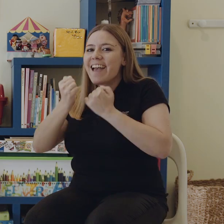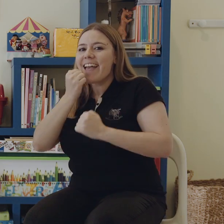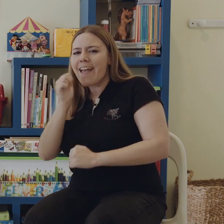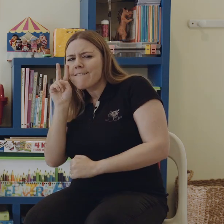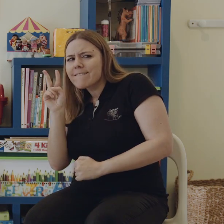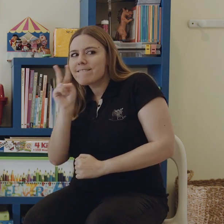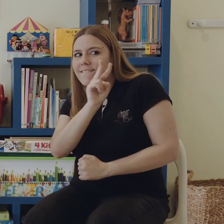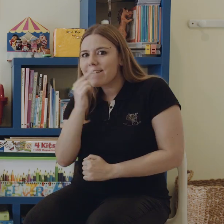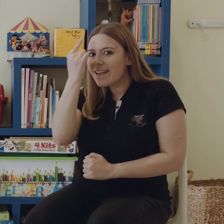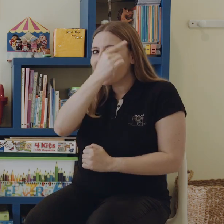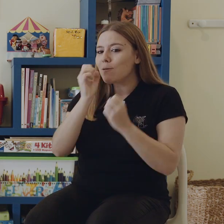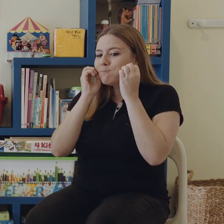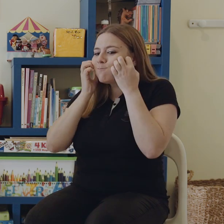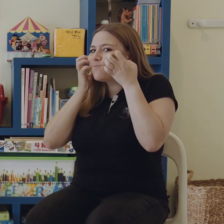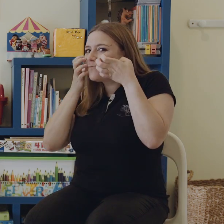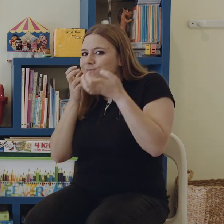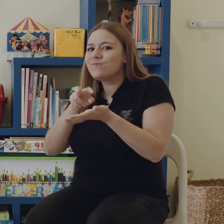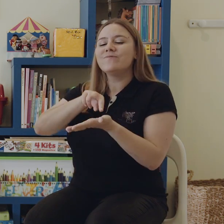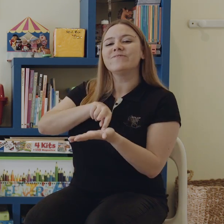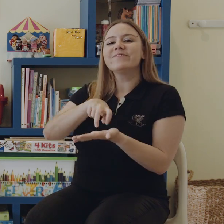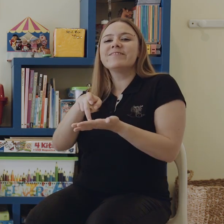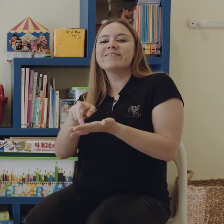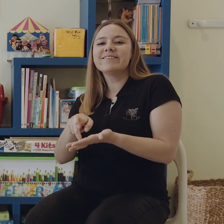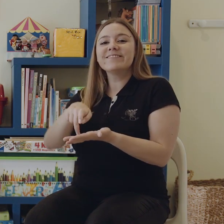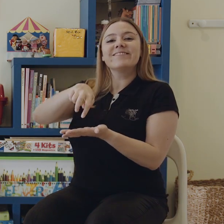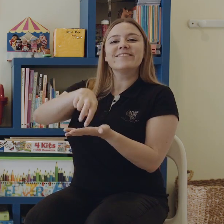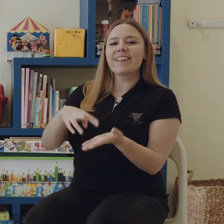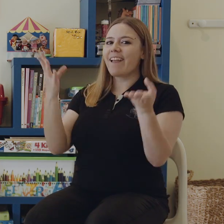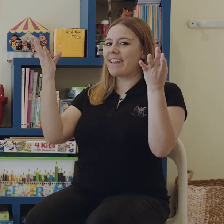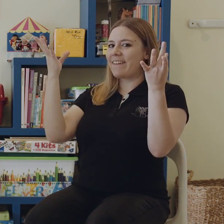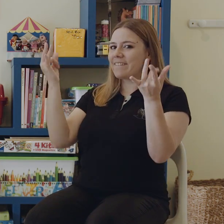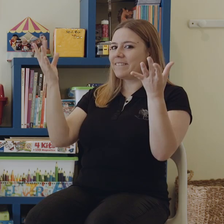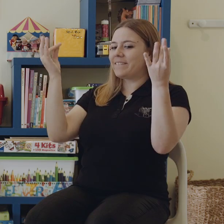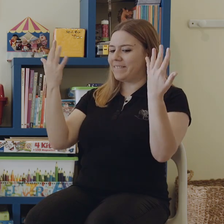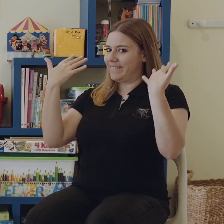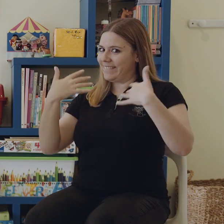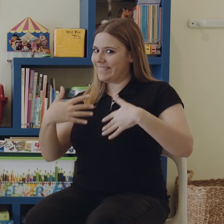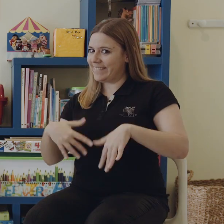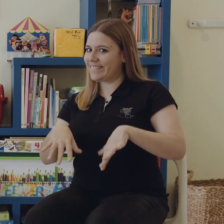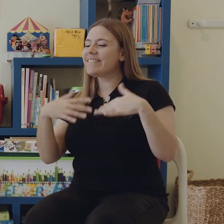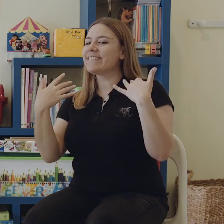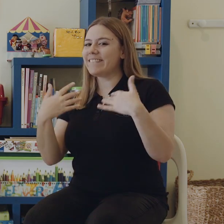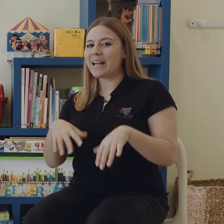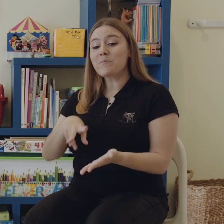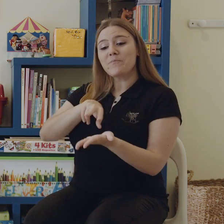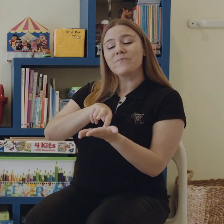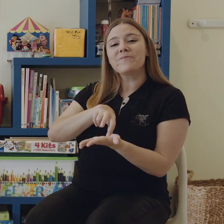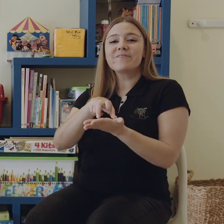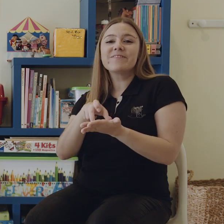as faces coradas, alegres e largas passadas, e faz brincadeiras da breca